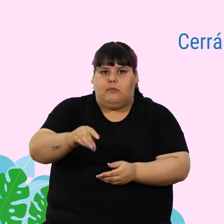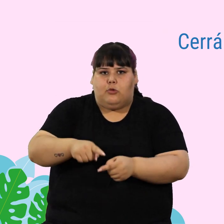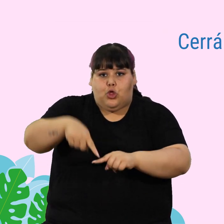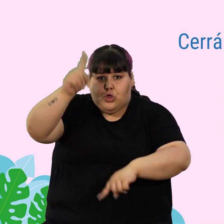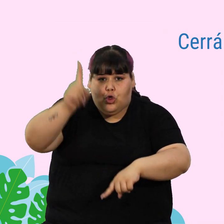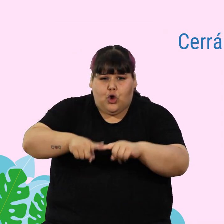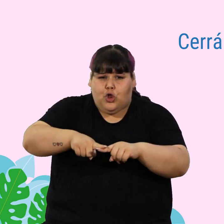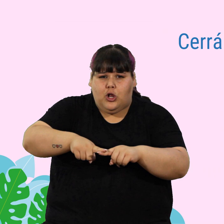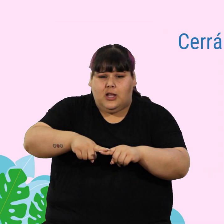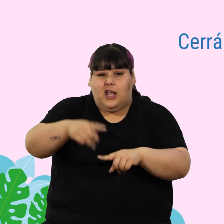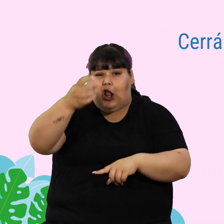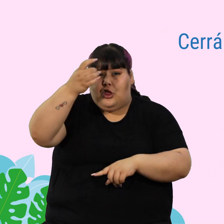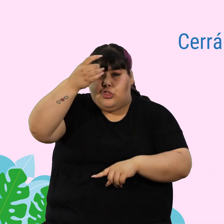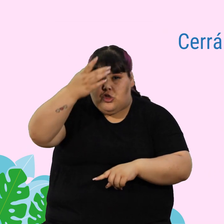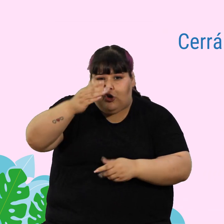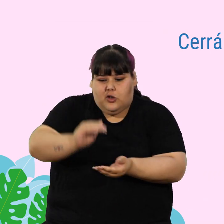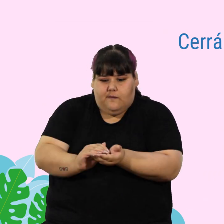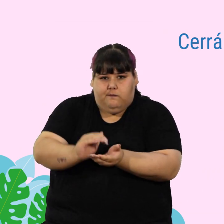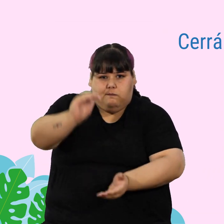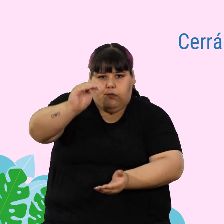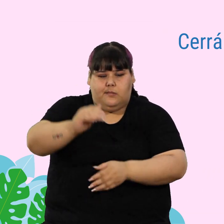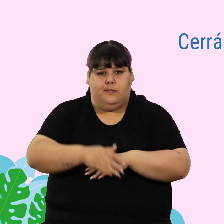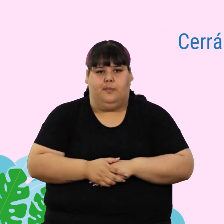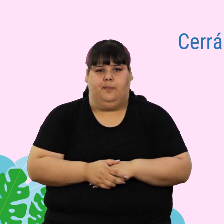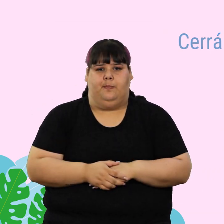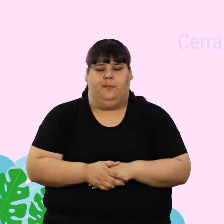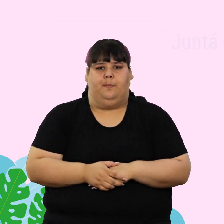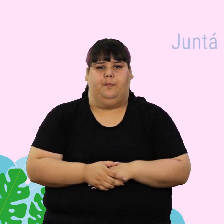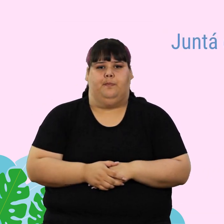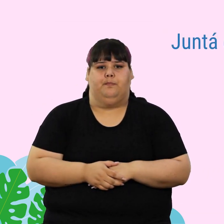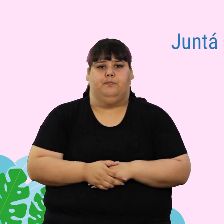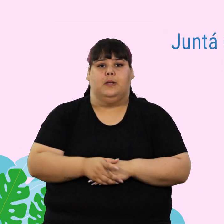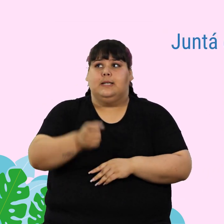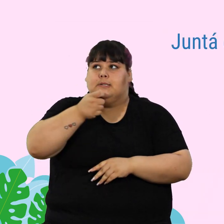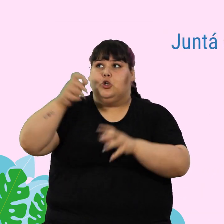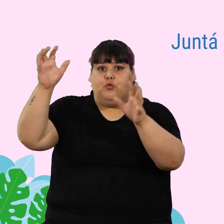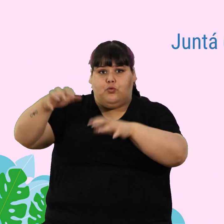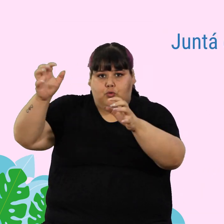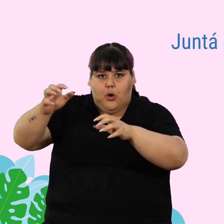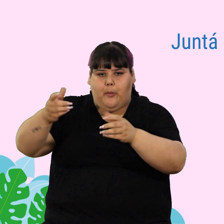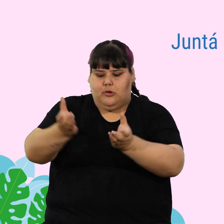aproximadamente 12 litros de agua por día. Podés juntar agua de lluvia para regar tus